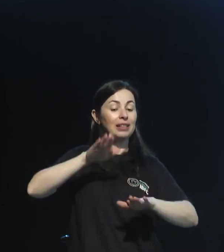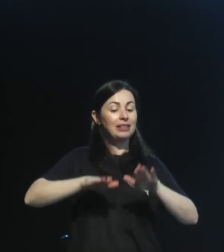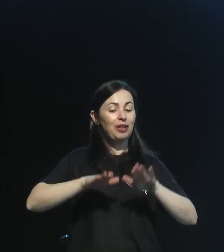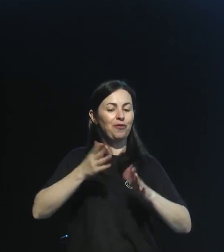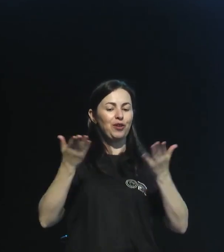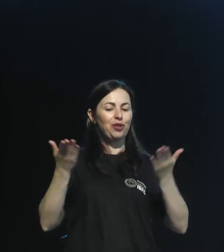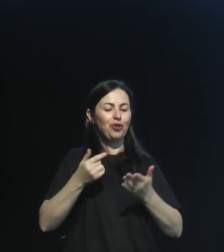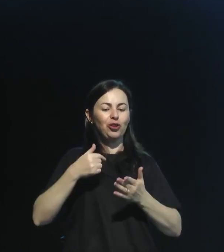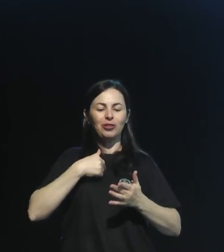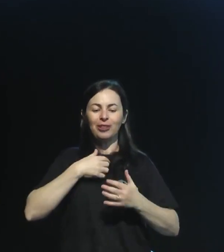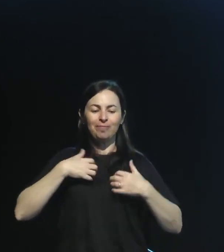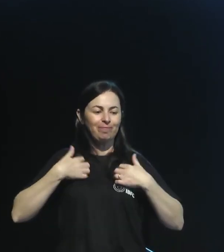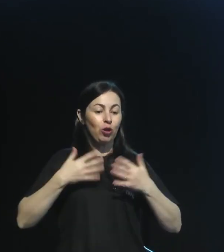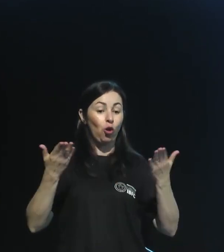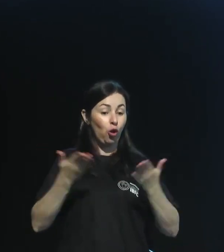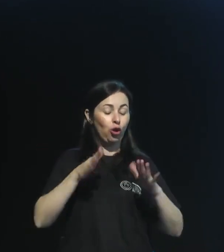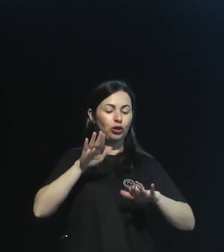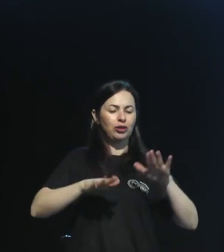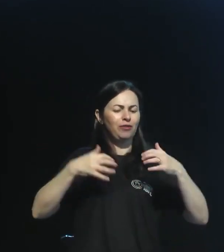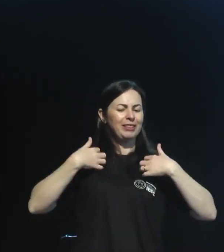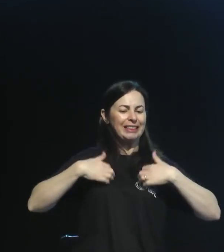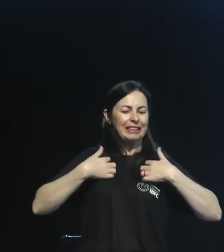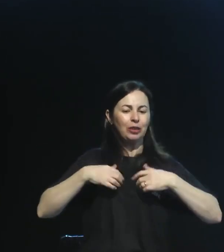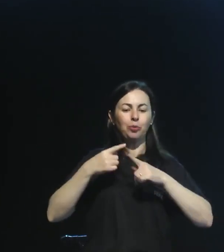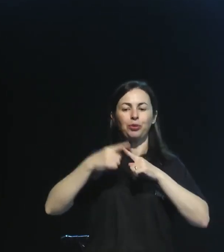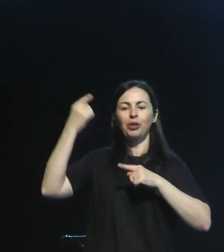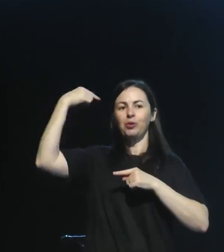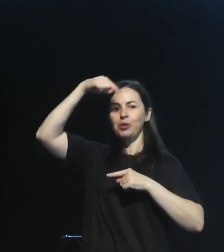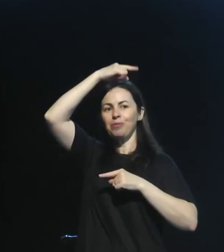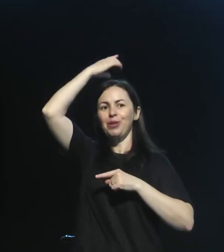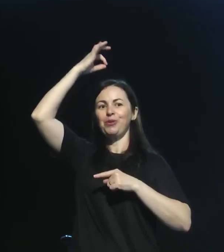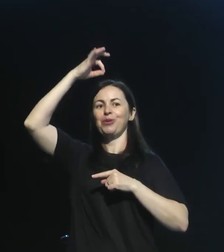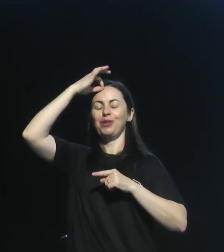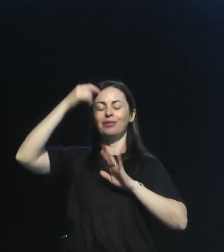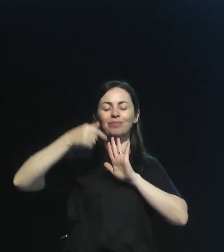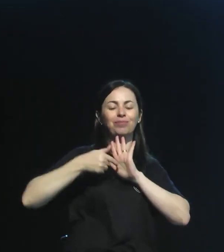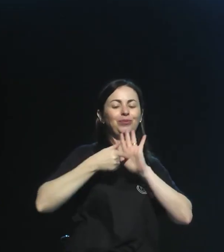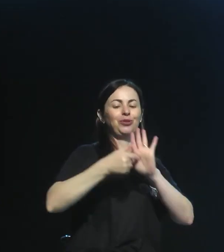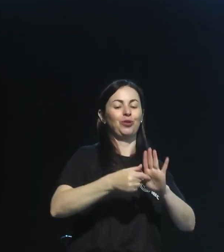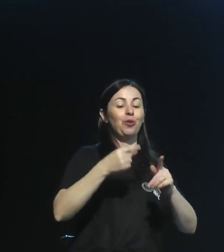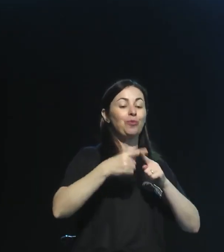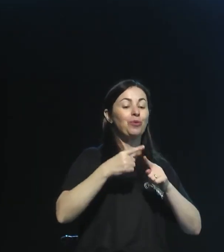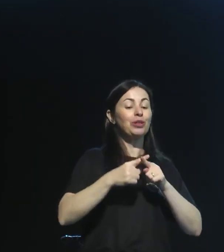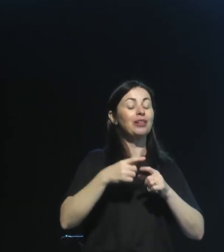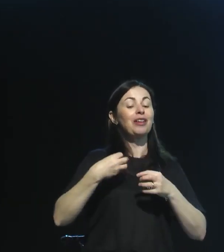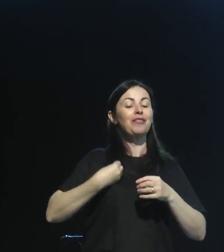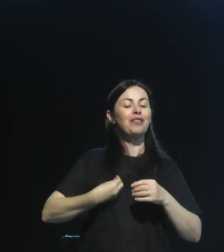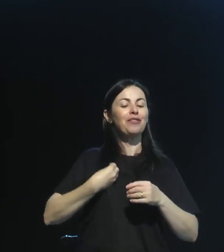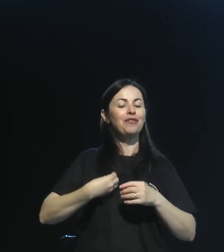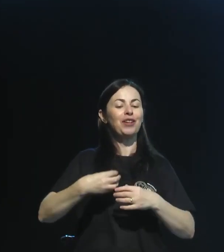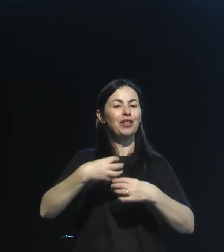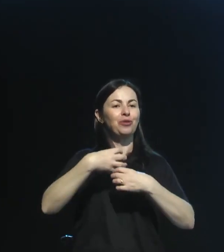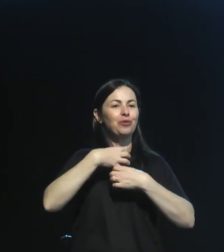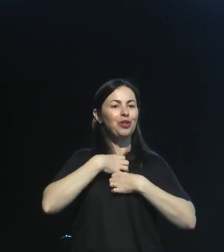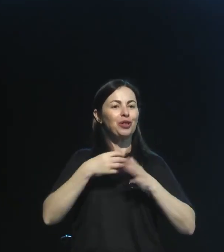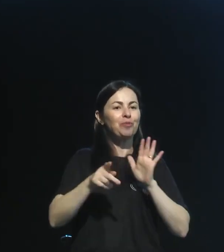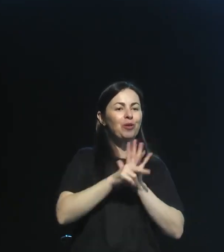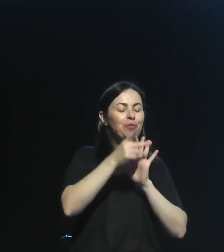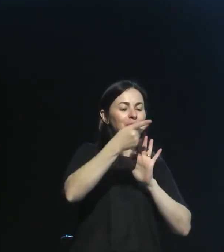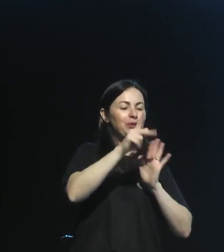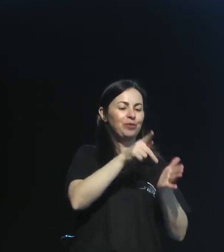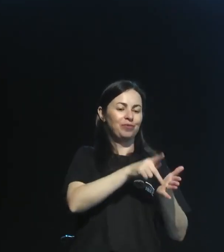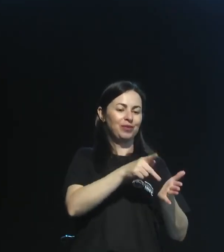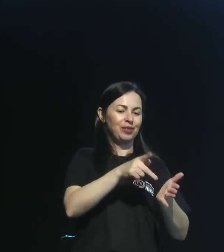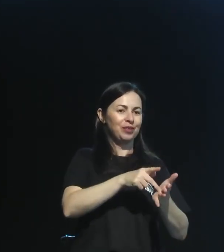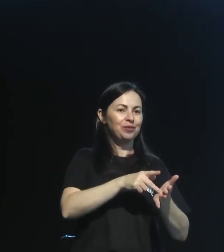da vida, porque o Espírito Santo te confrontou, que você está vivendo segundo a tua verdade. Você está